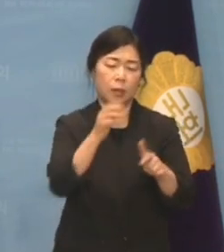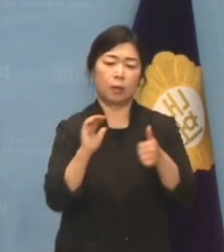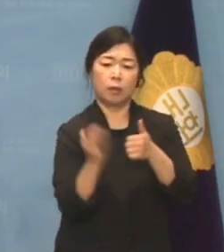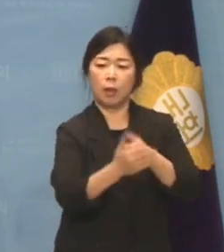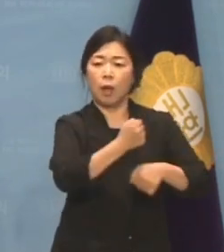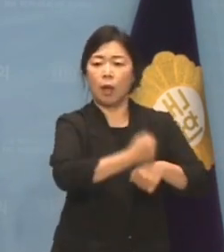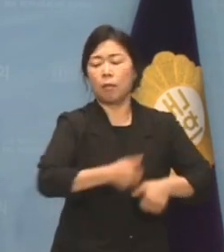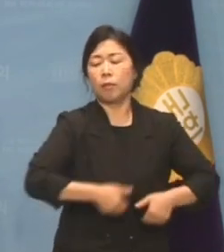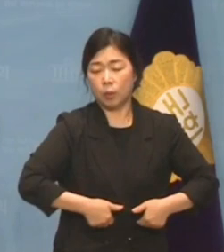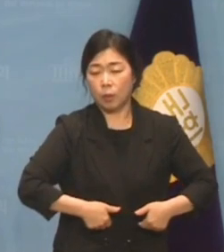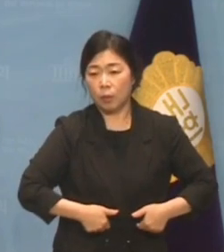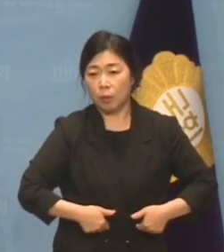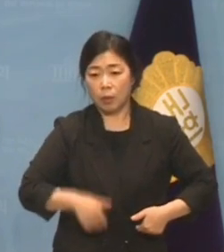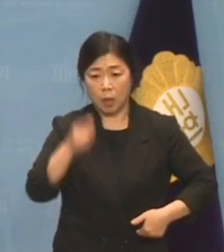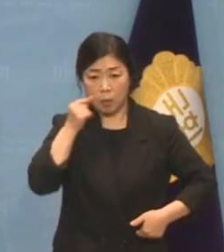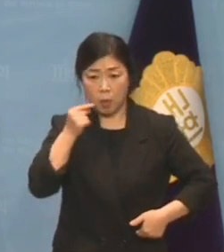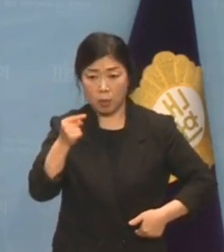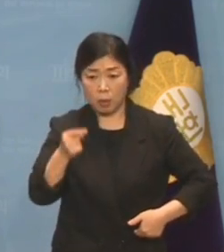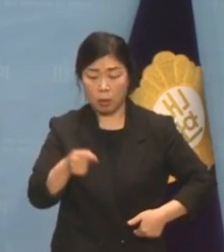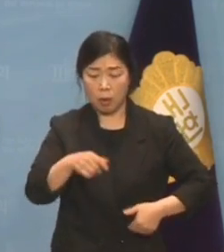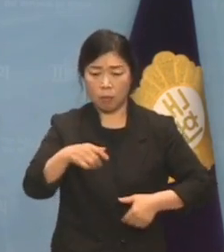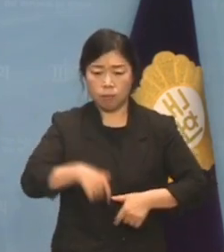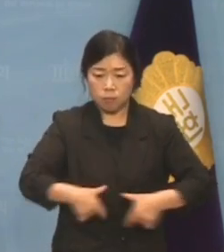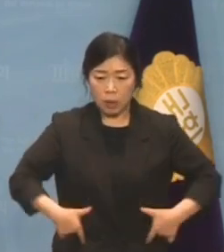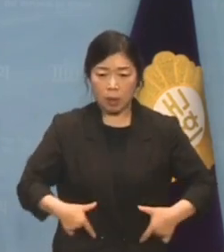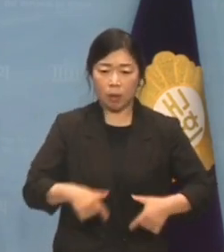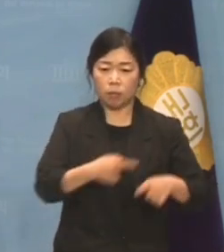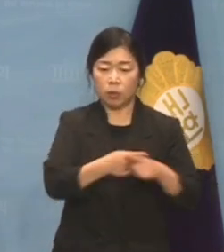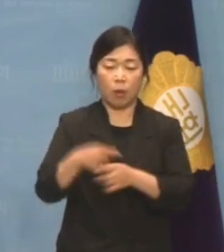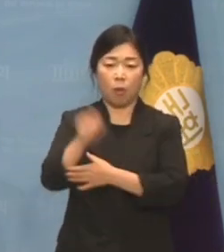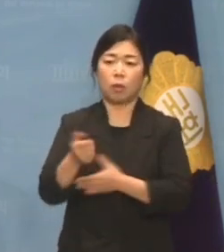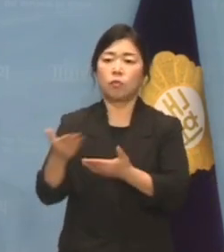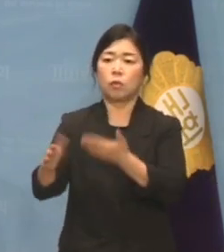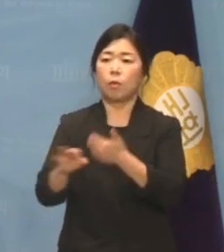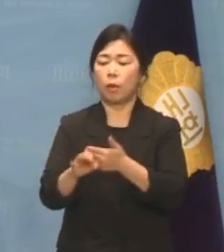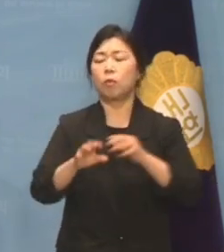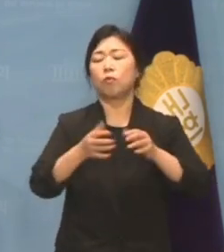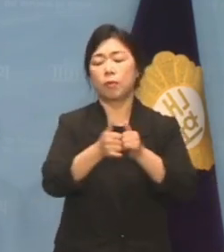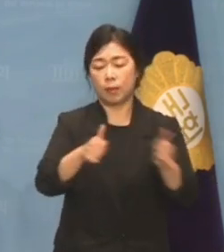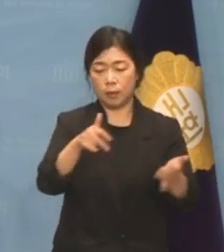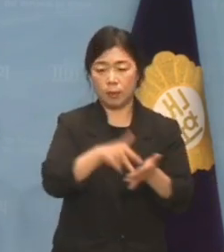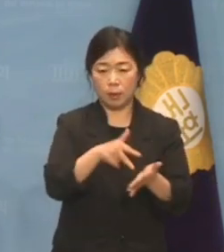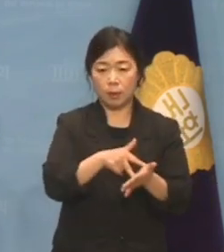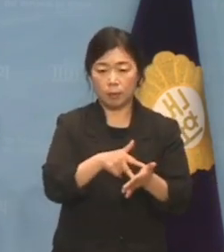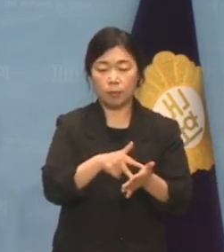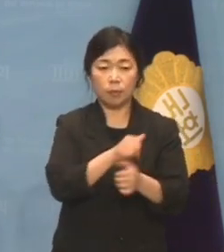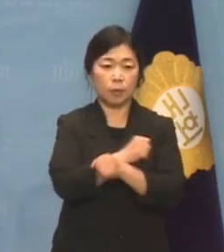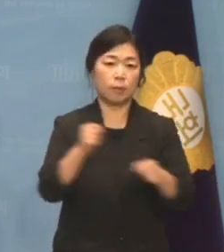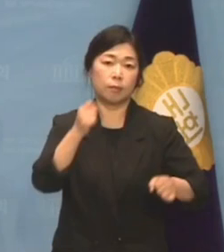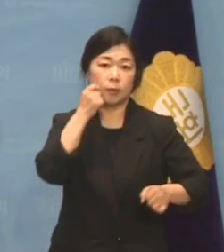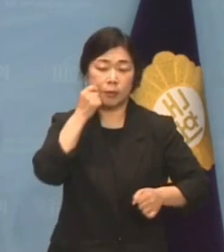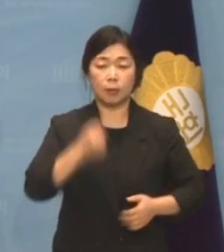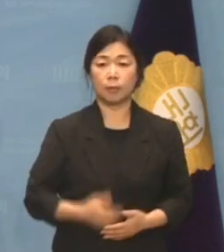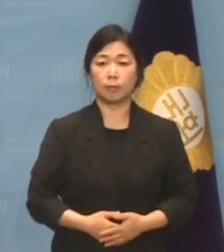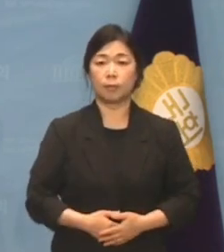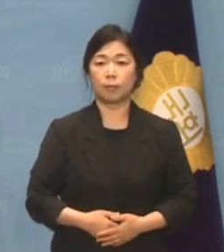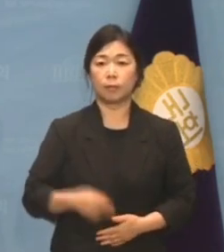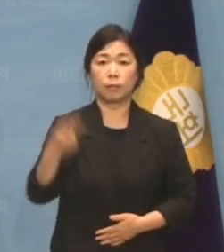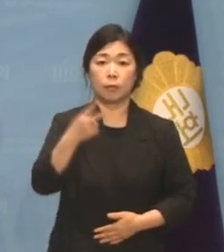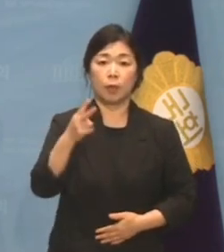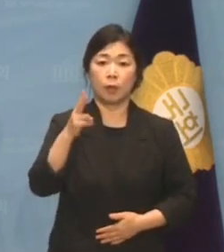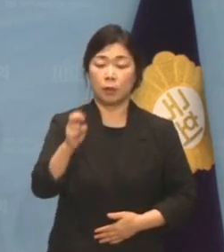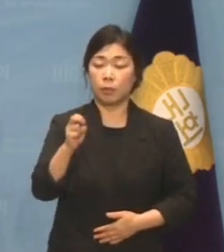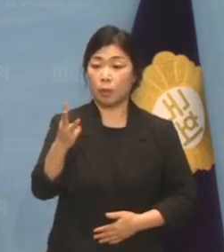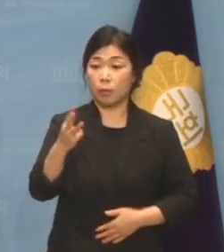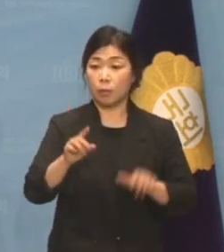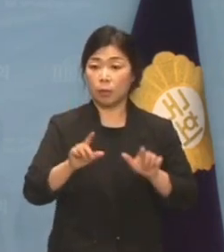마지막 기회마저 일본에 넘겨준다면 더 이상 국민은 좌시하지 않을 것이다. 2023년 5월